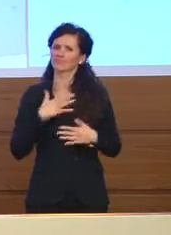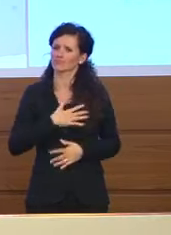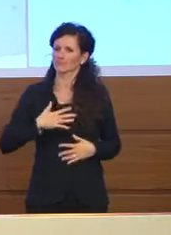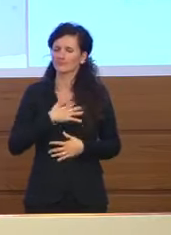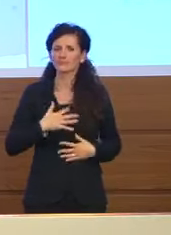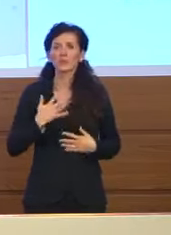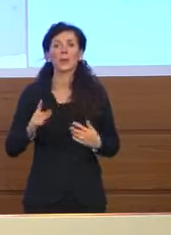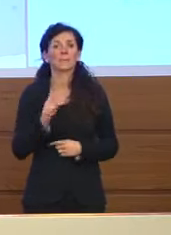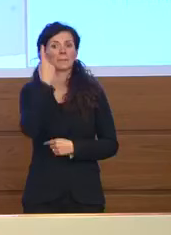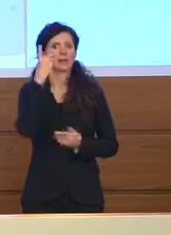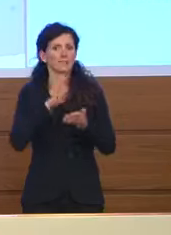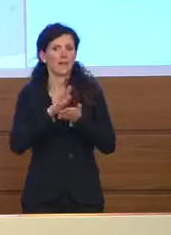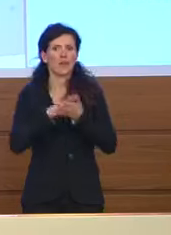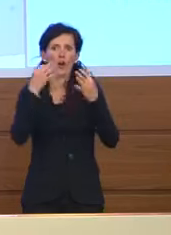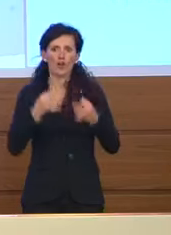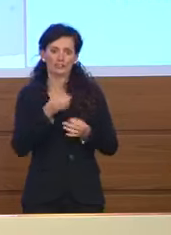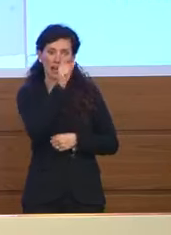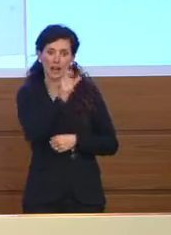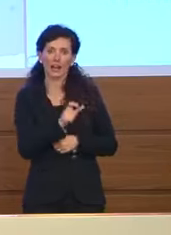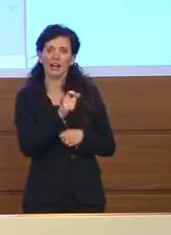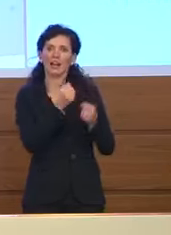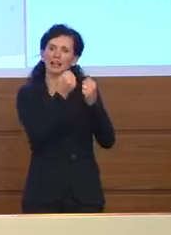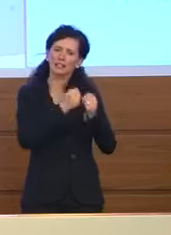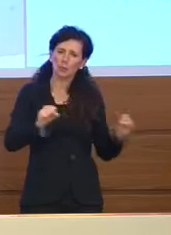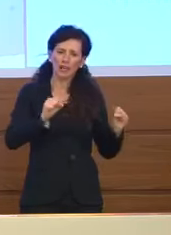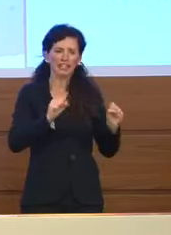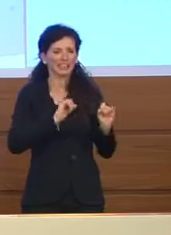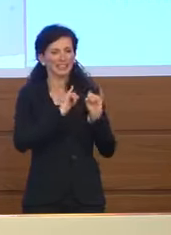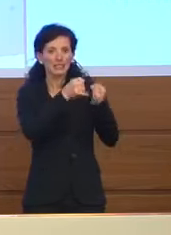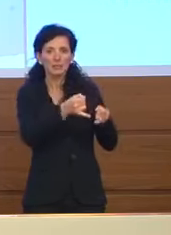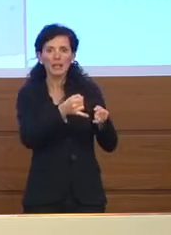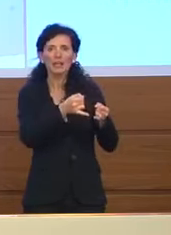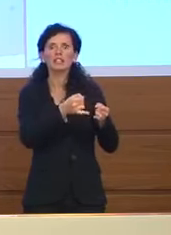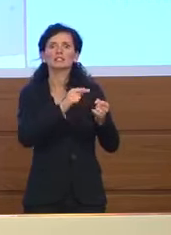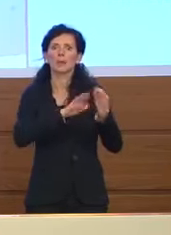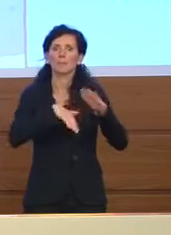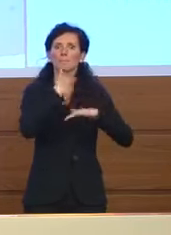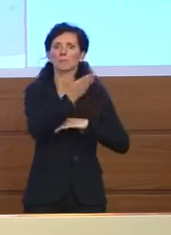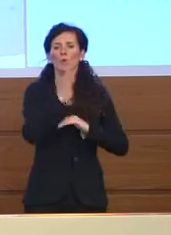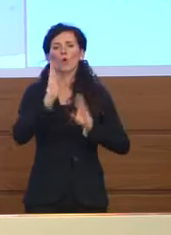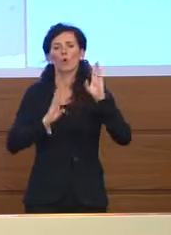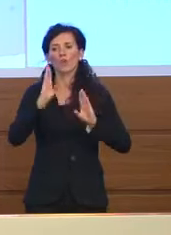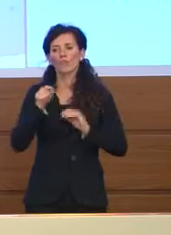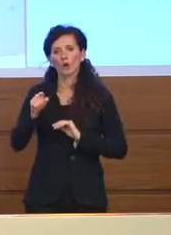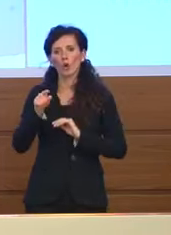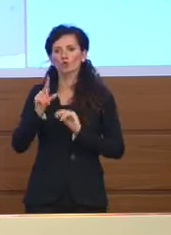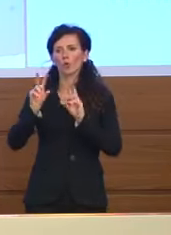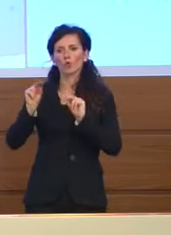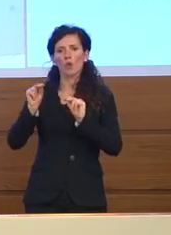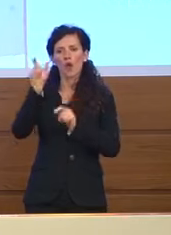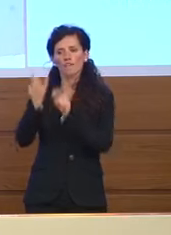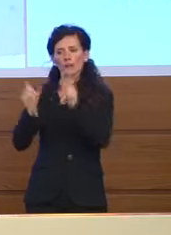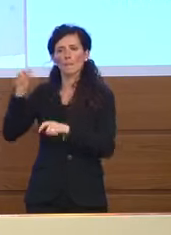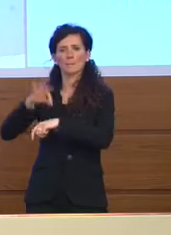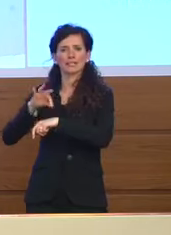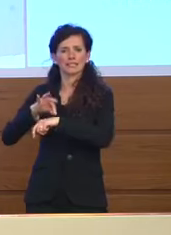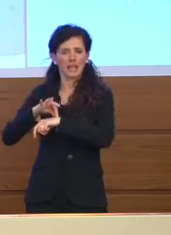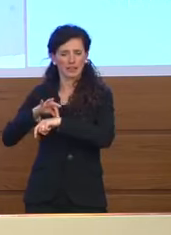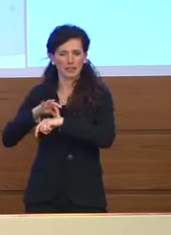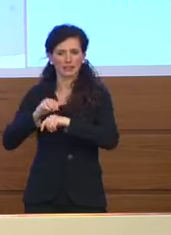il numero dei dimessi e guariti supera il numero dei nuovi casi riscontrati nel nostro paese